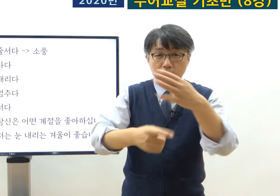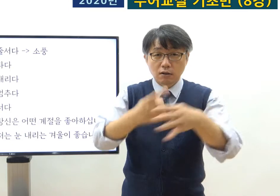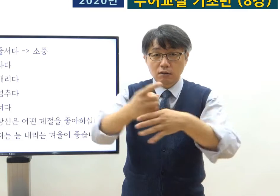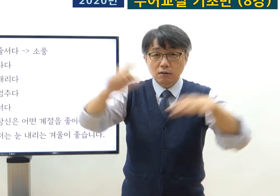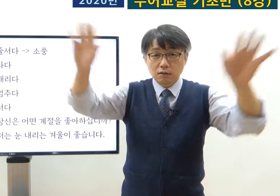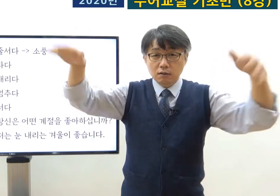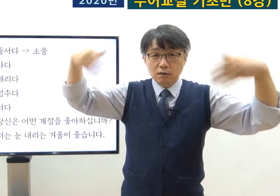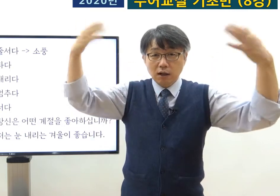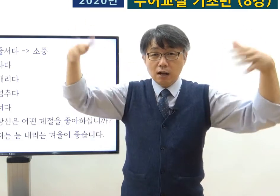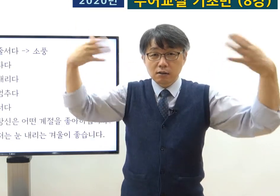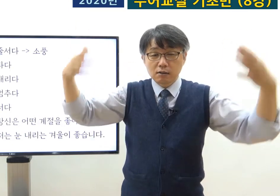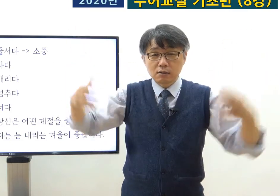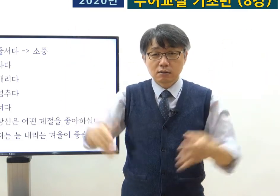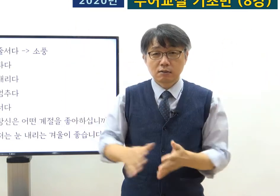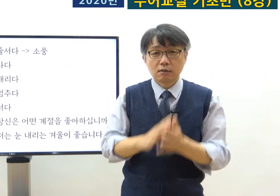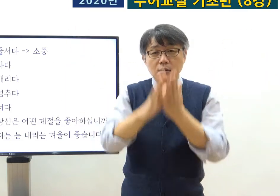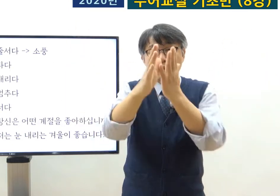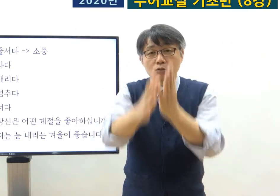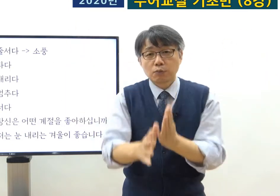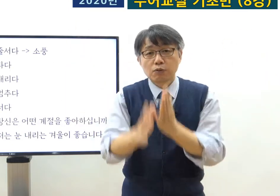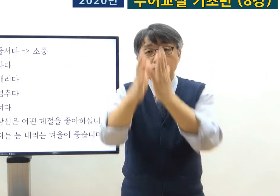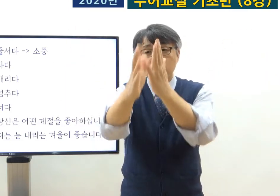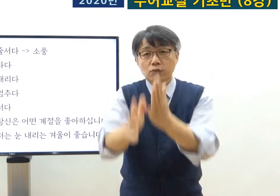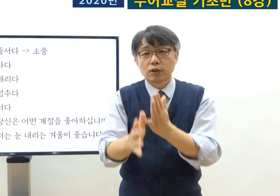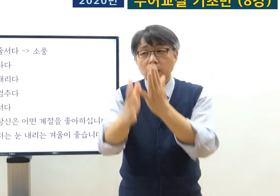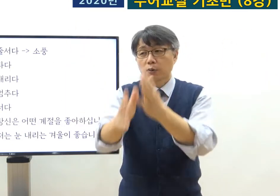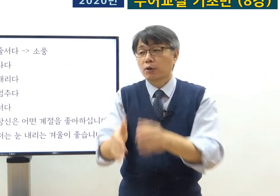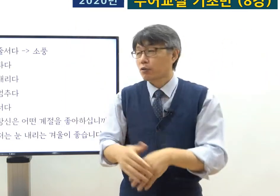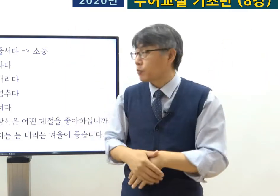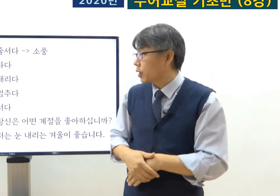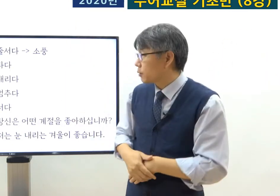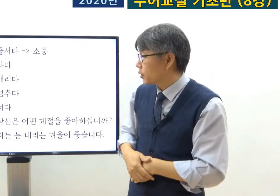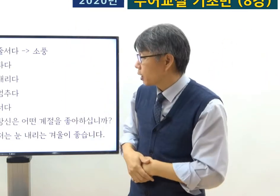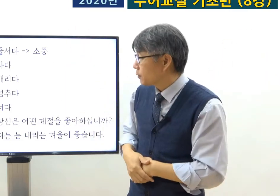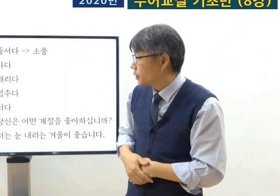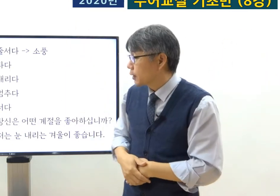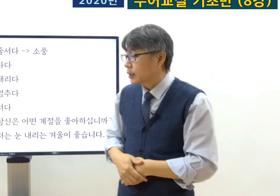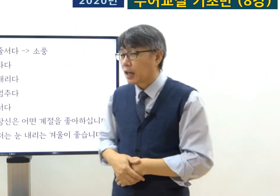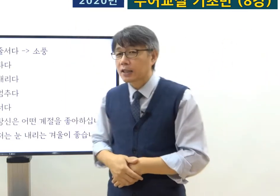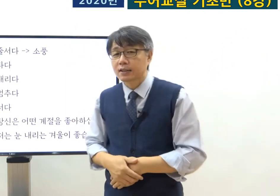계절, 가을, 소풍 이렇게 표현해 주시면 되겠습니다. 타다는